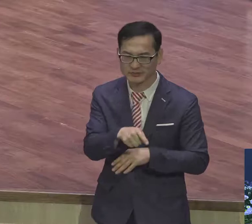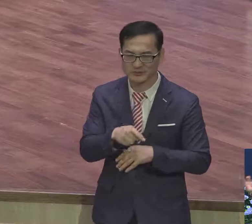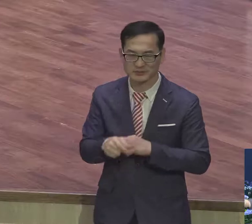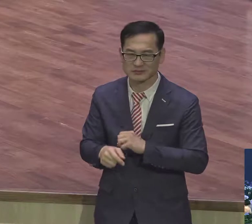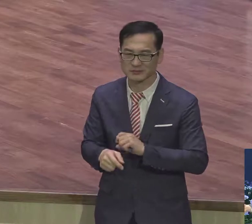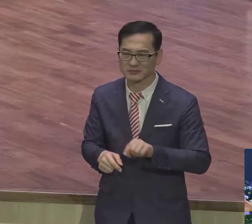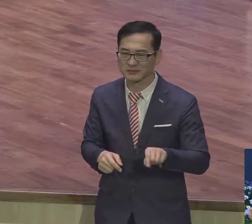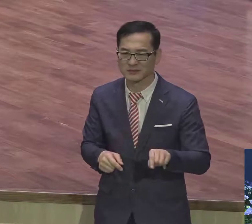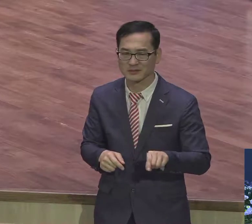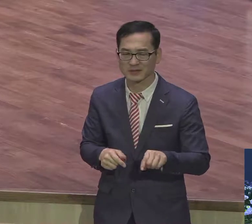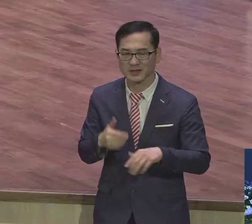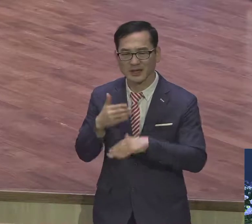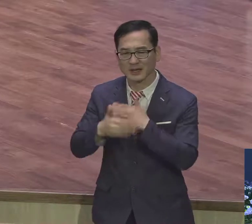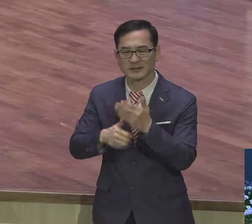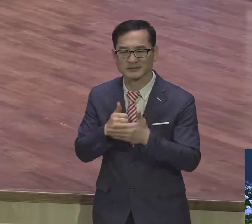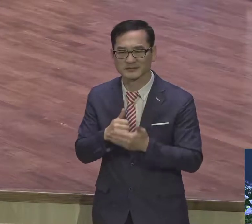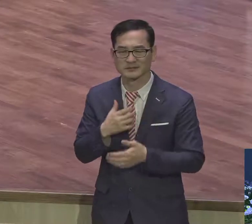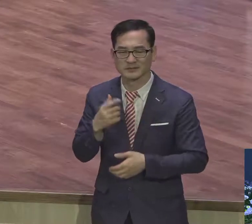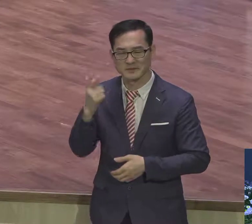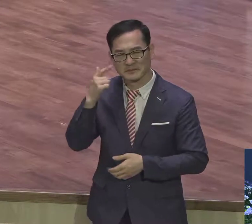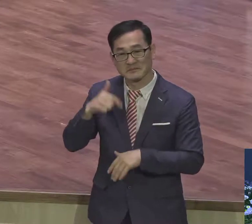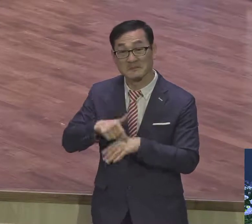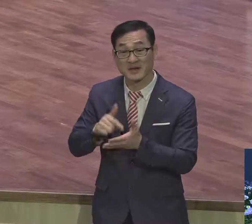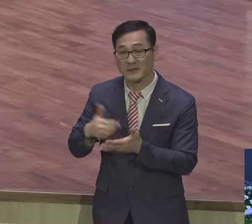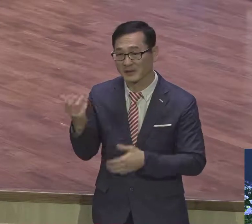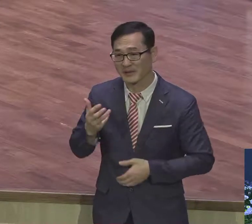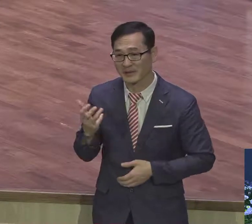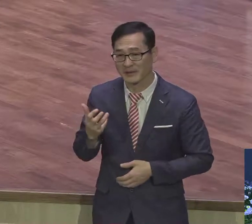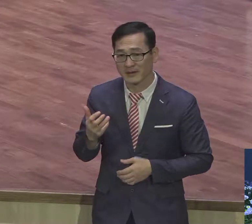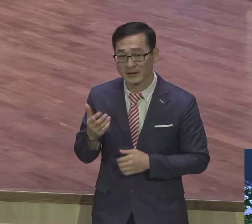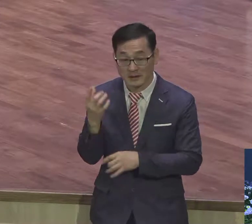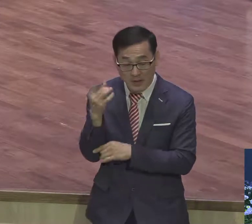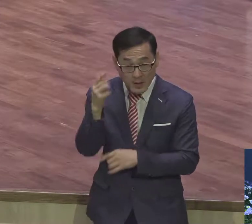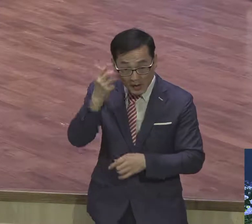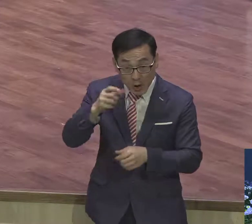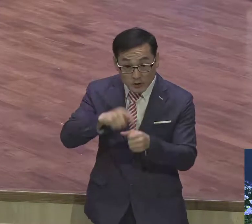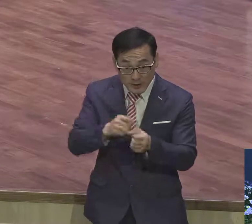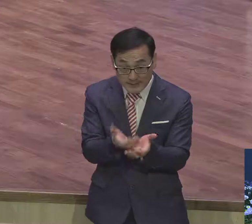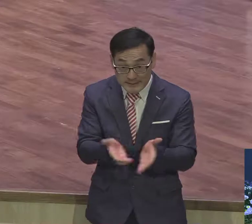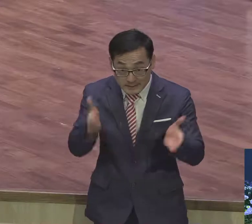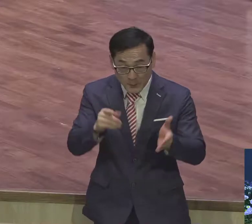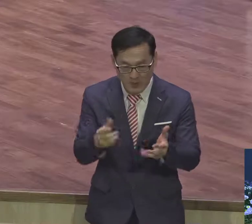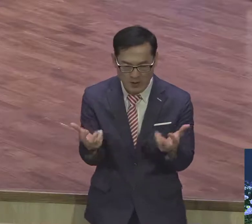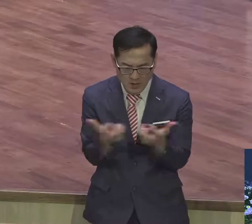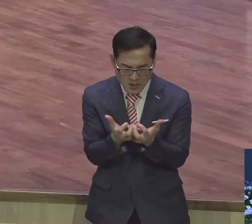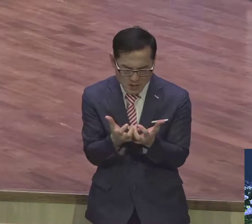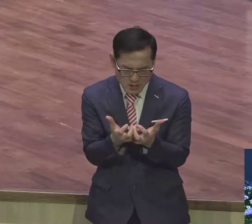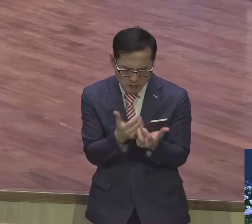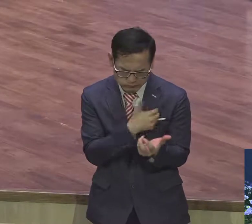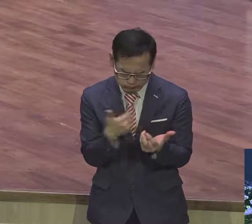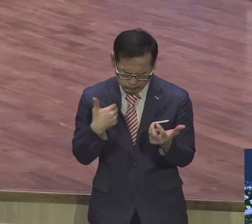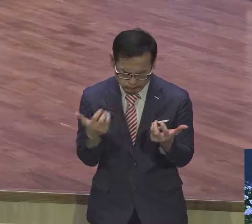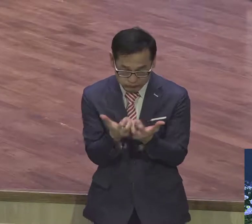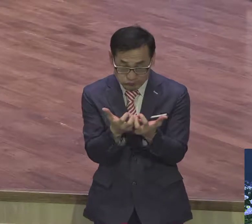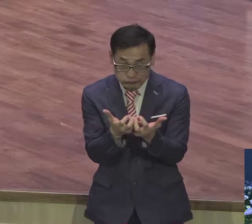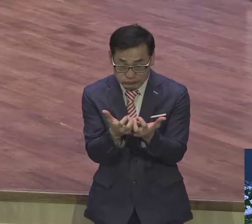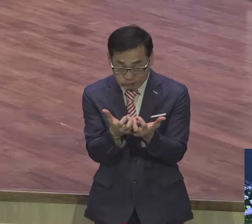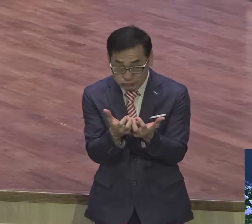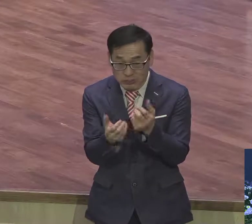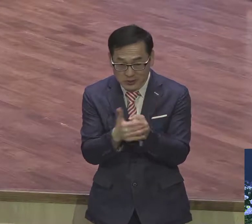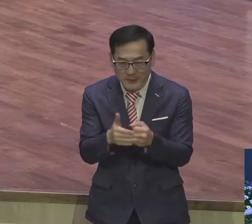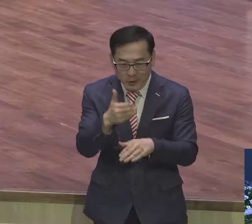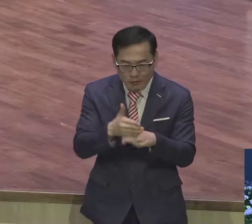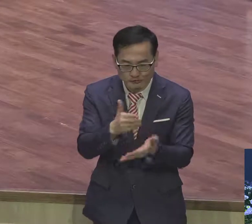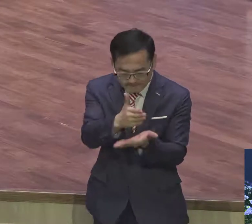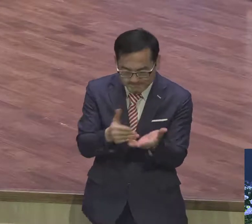오면 다시 나갔다 다시 나간단 말이에요. 그러니까 빨리 영적 그릇을 키워야 된다. 그런 내용들이었습니다.